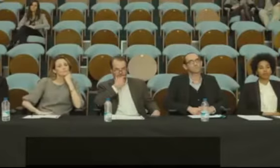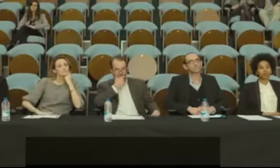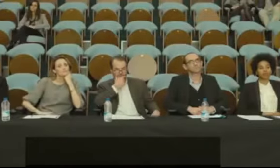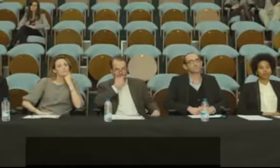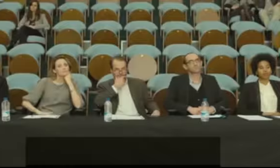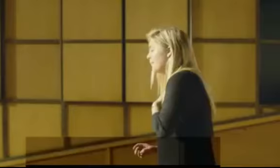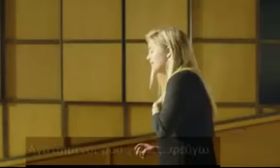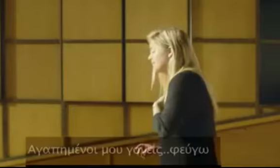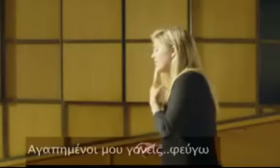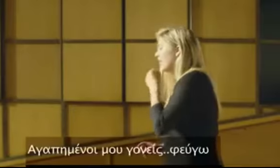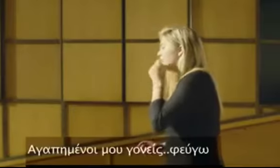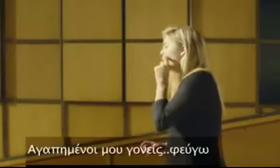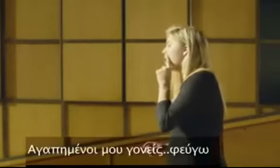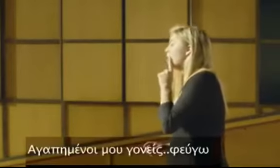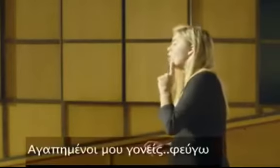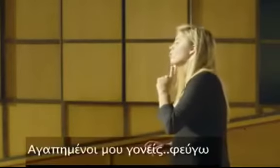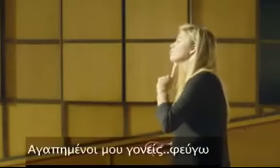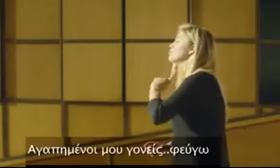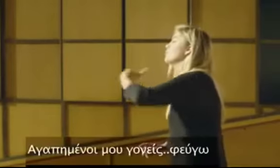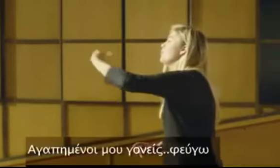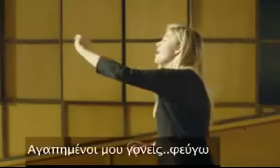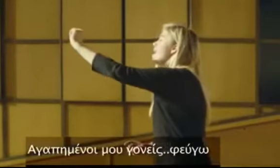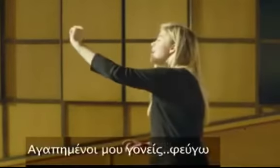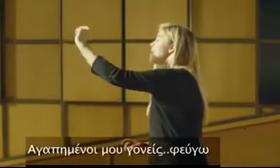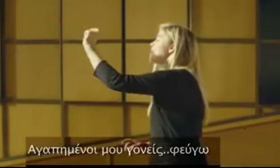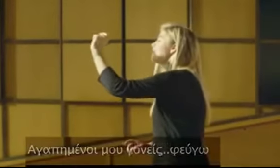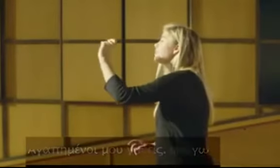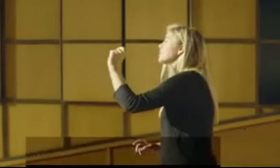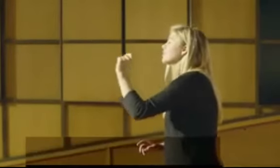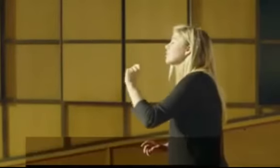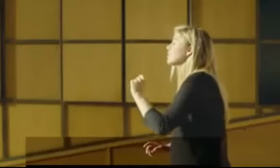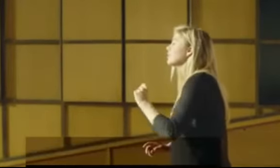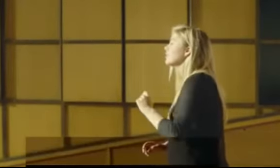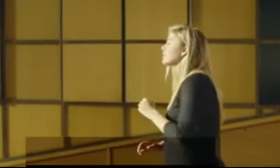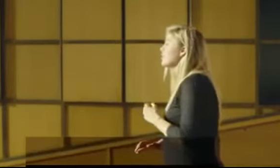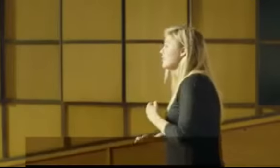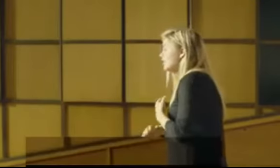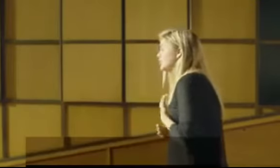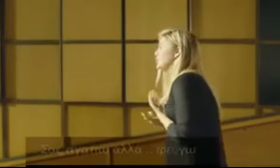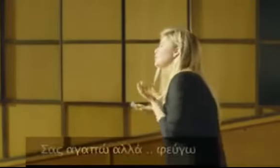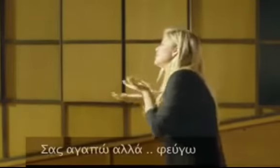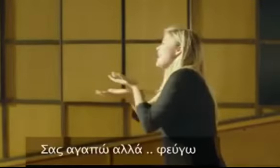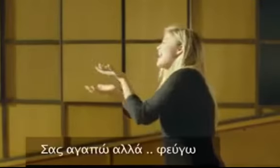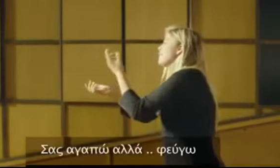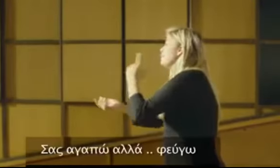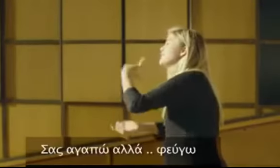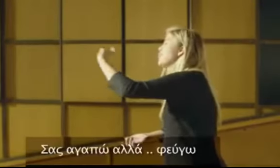Mes chers parents Je parle Je vous aime Et je